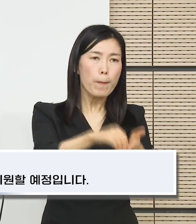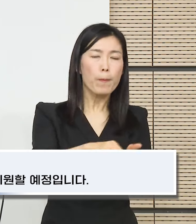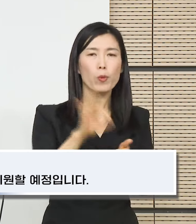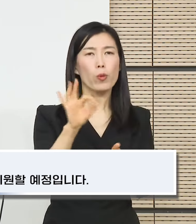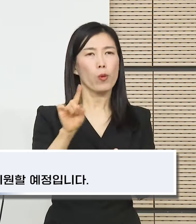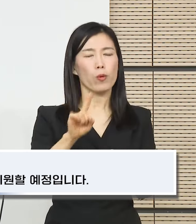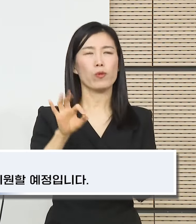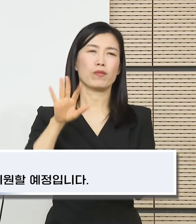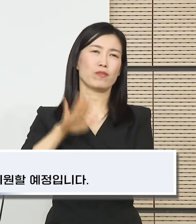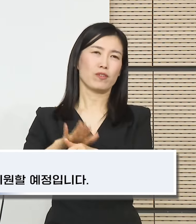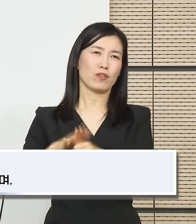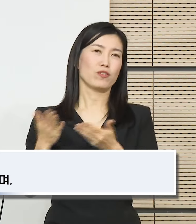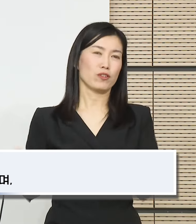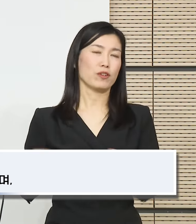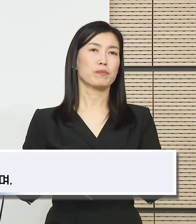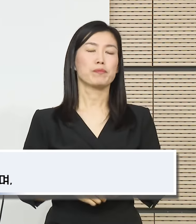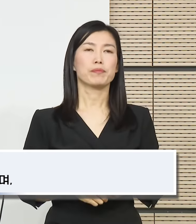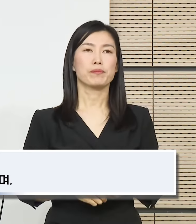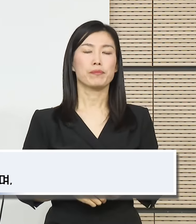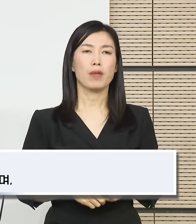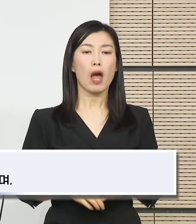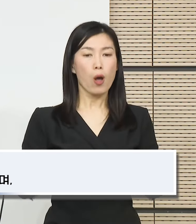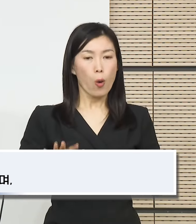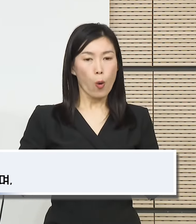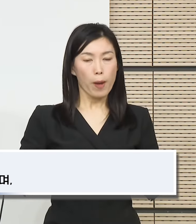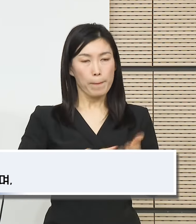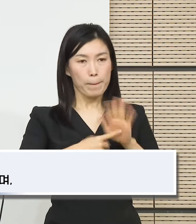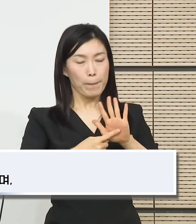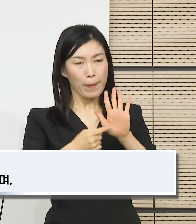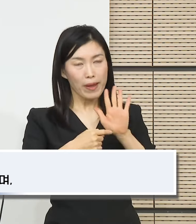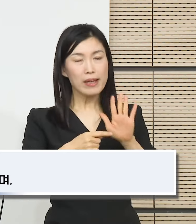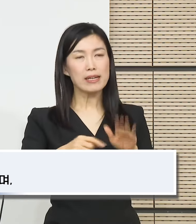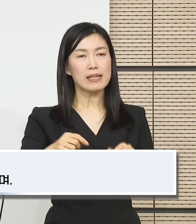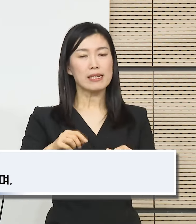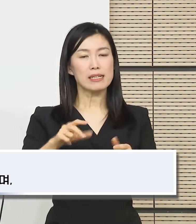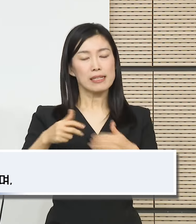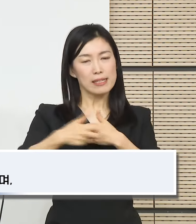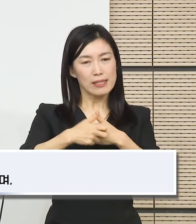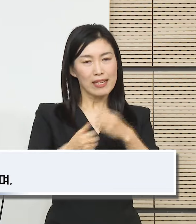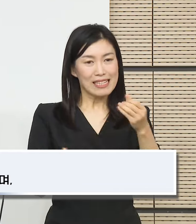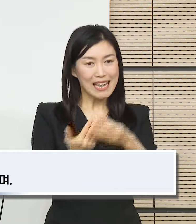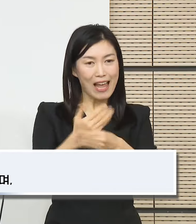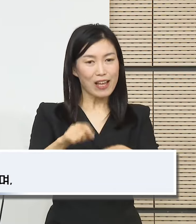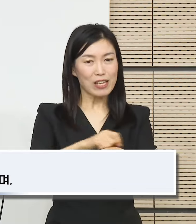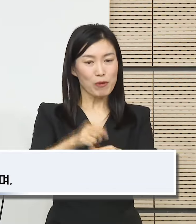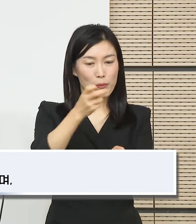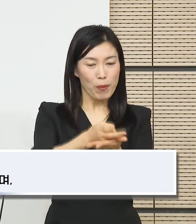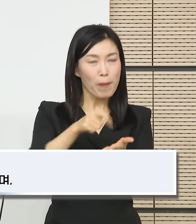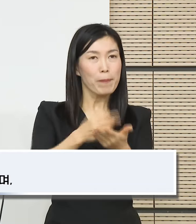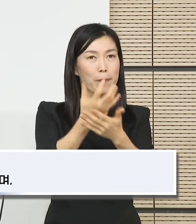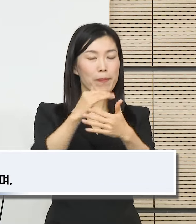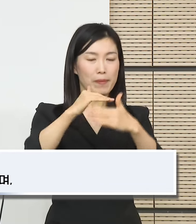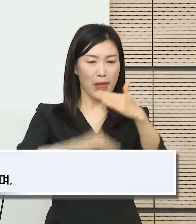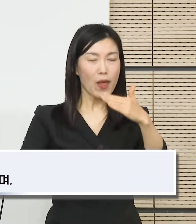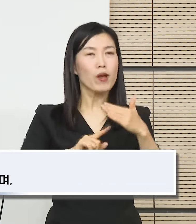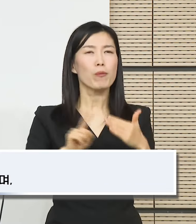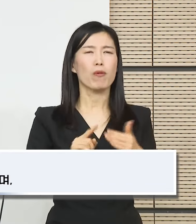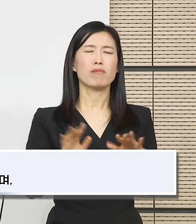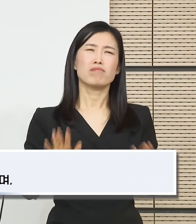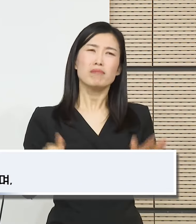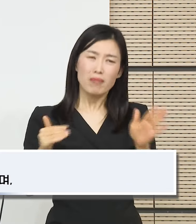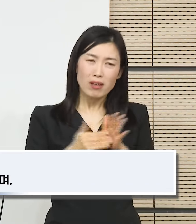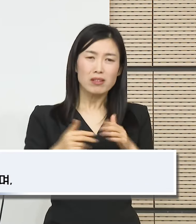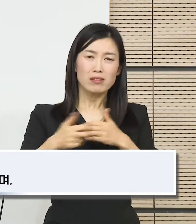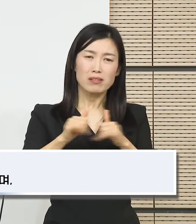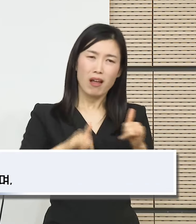예정입니다. 오늘 발표한 의료사고처리특례법 제정안은 그간 의료 현장에서